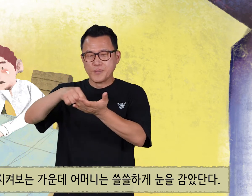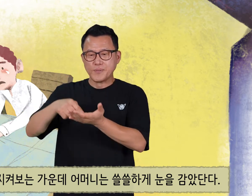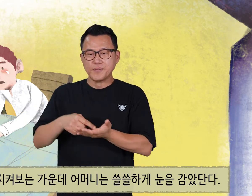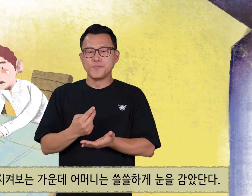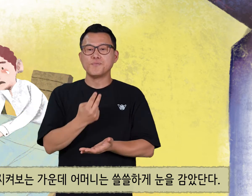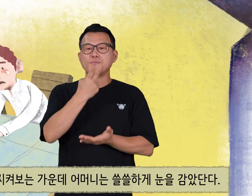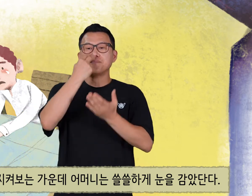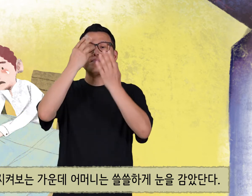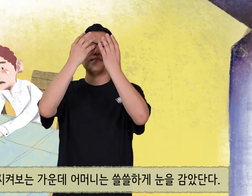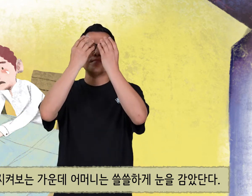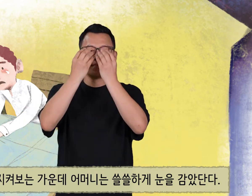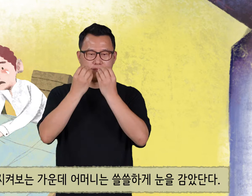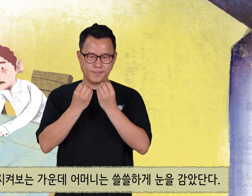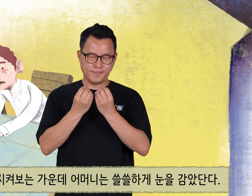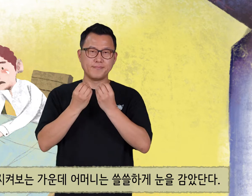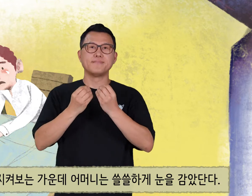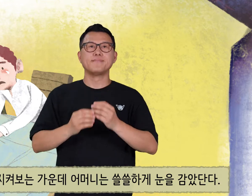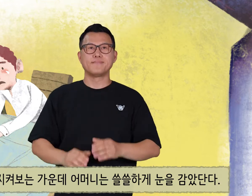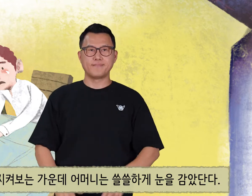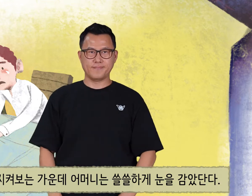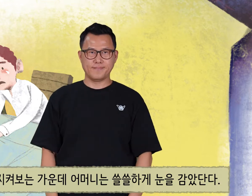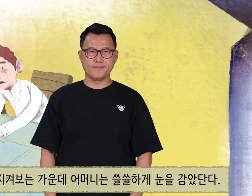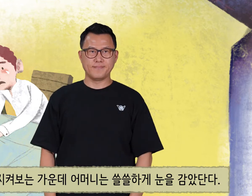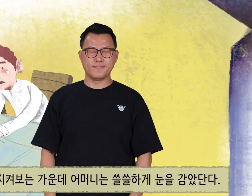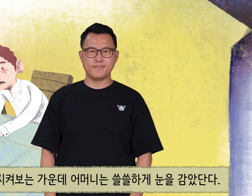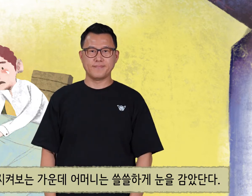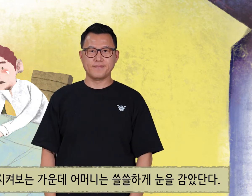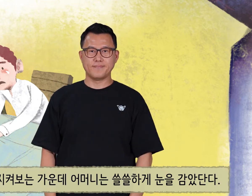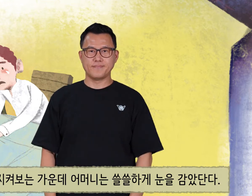눈을 감았단다.